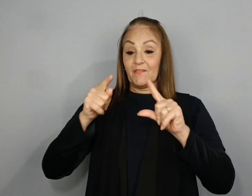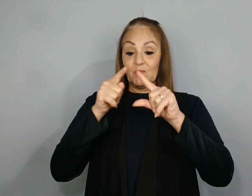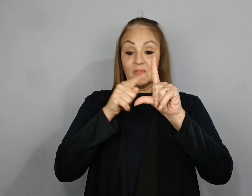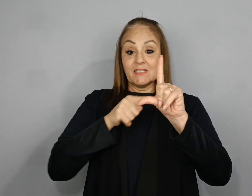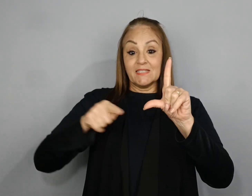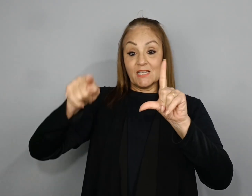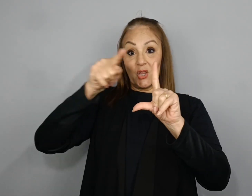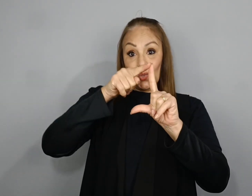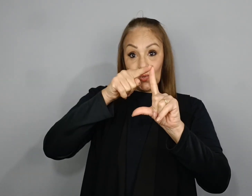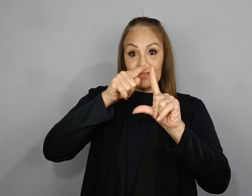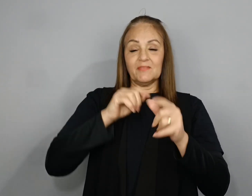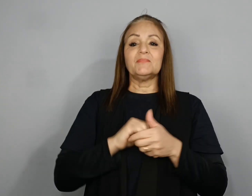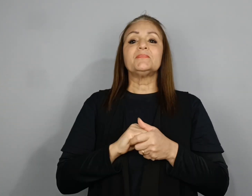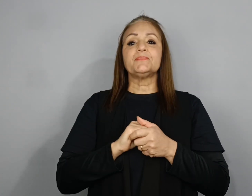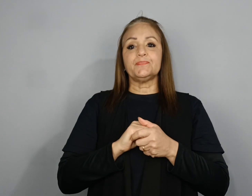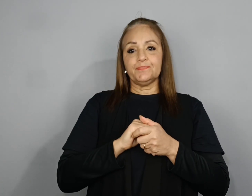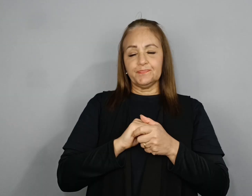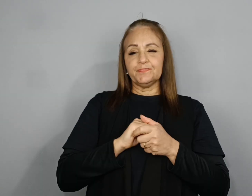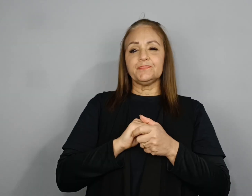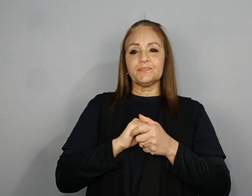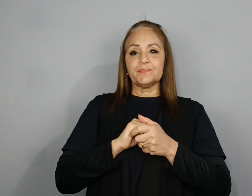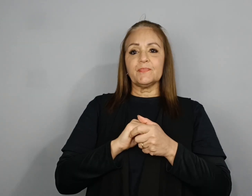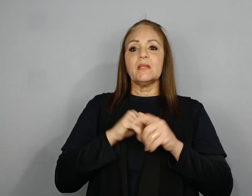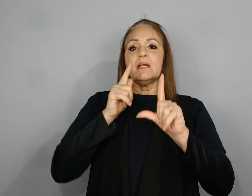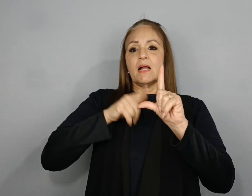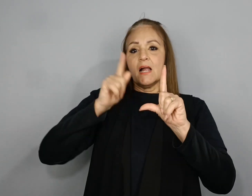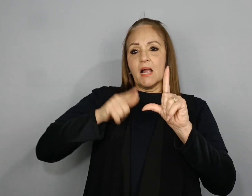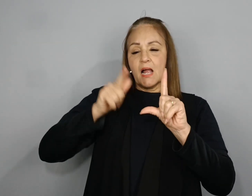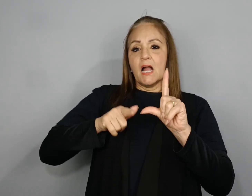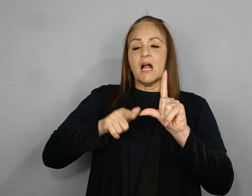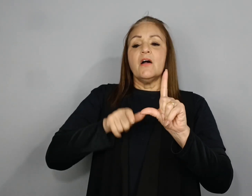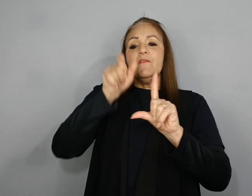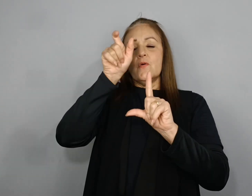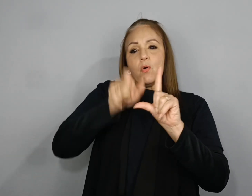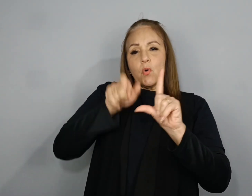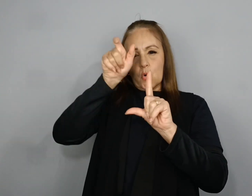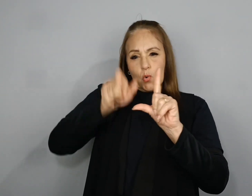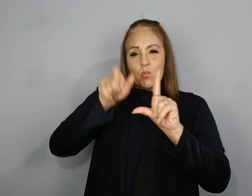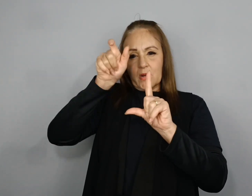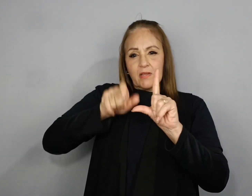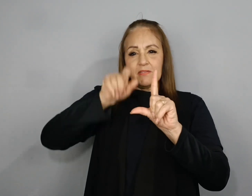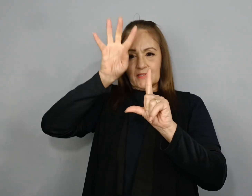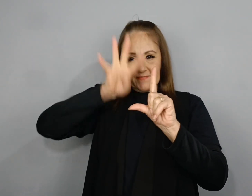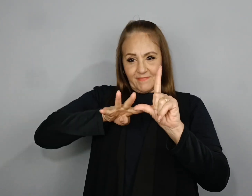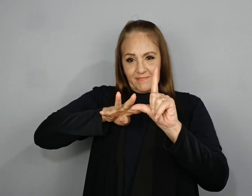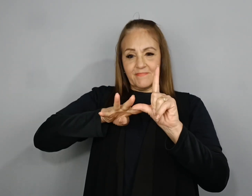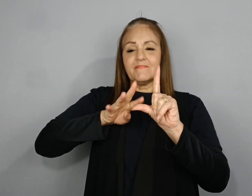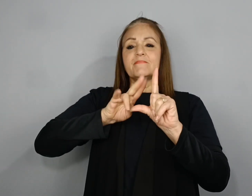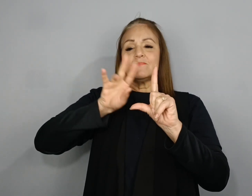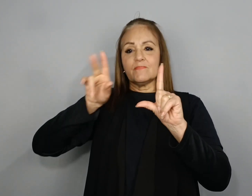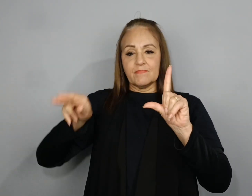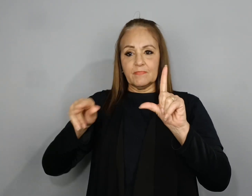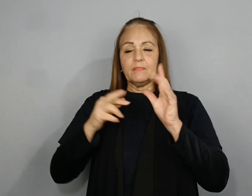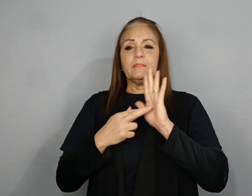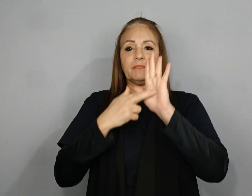Gráfico de colunas múltiplas. Na representação gráfica de uma série mista,